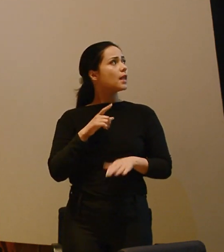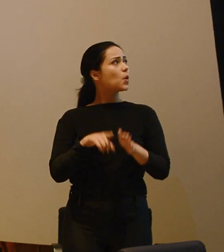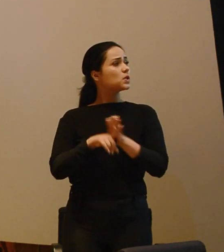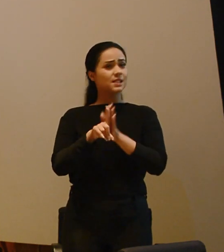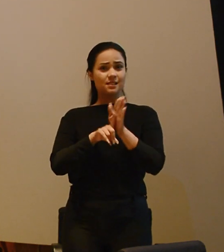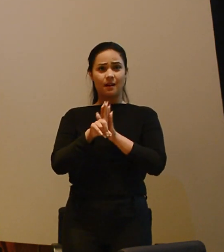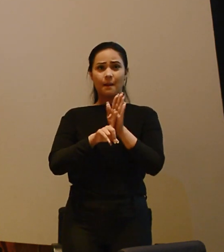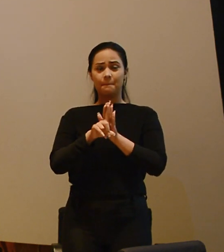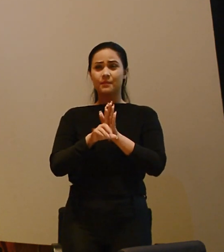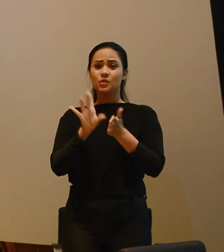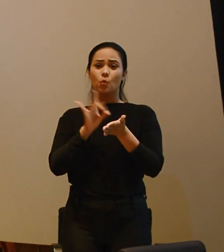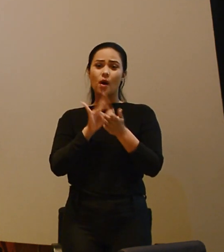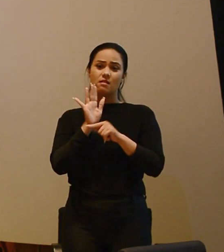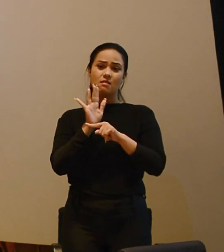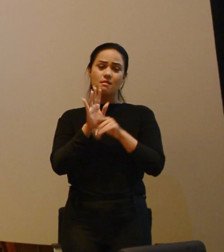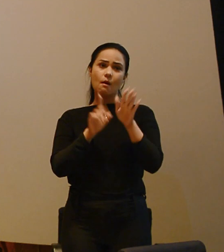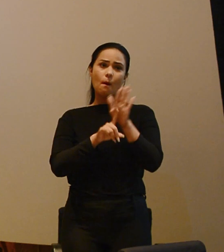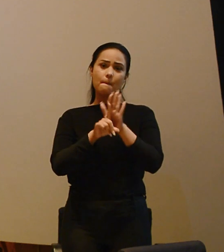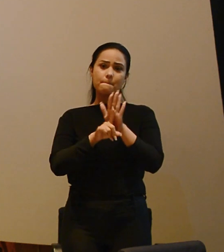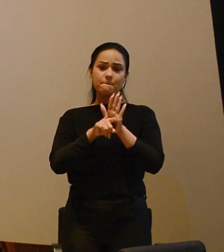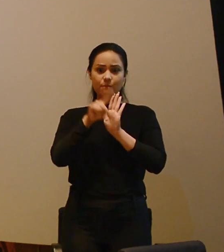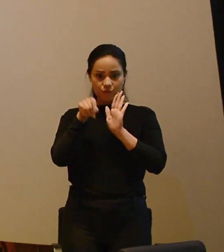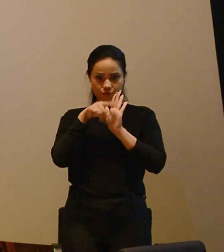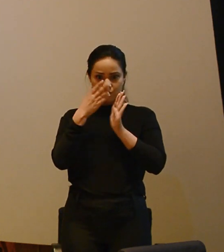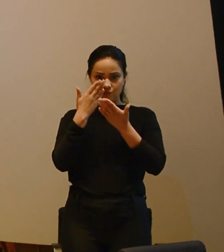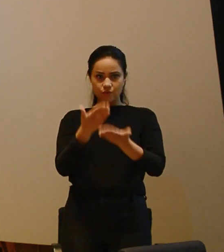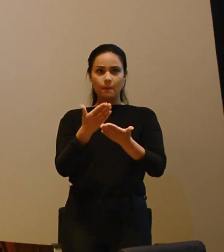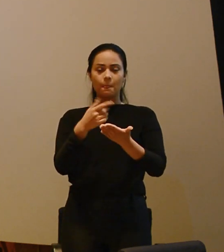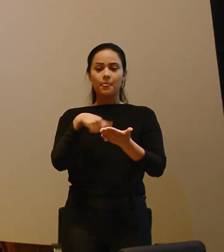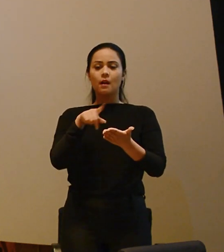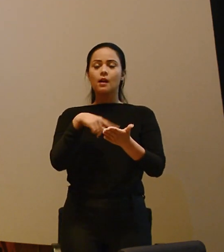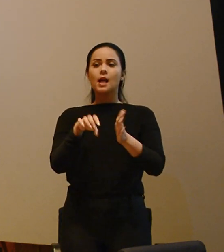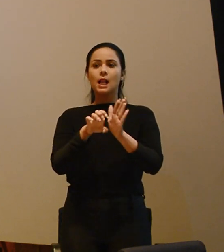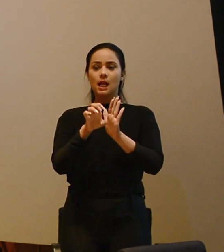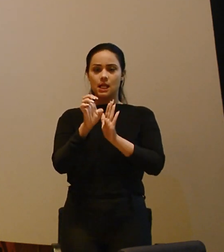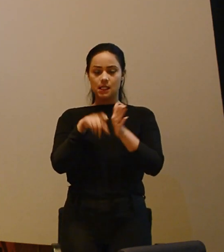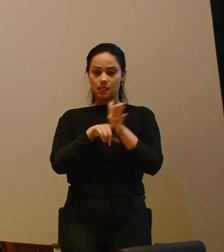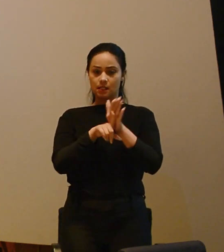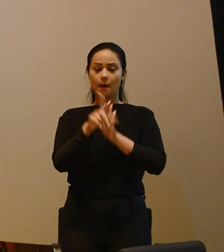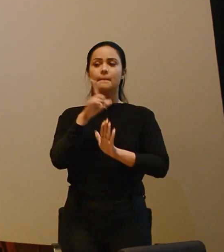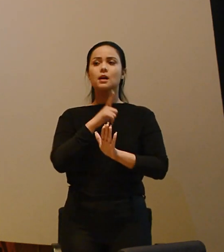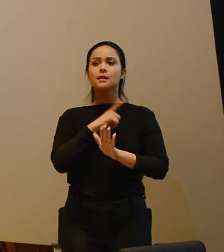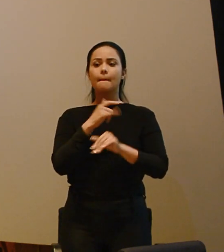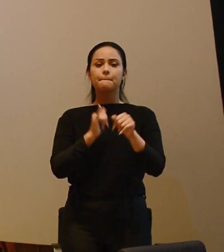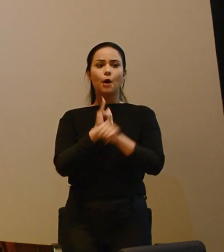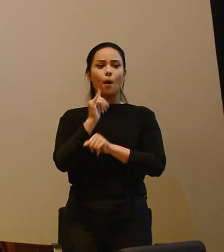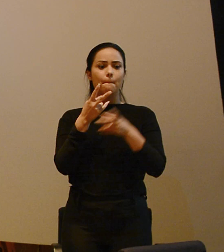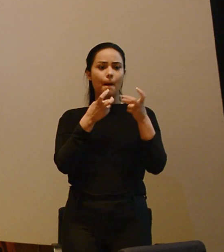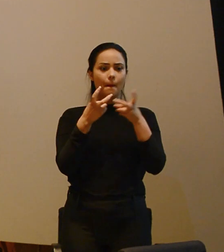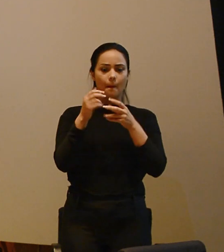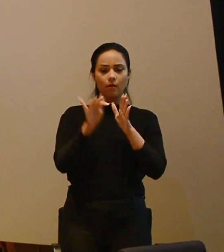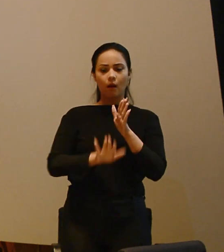que serve para atuar como um guia, como uma bússola. Ou seja, aquele exame que vai ter uma importância no diagnóstico